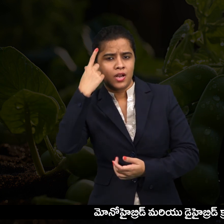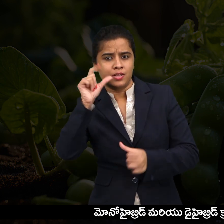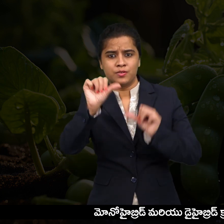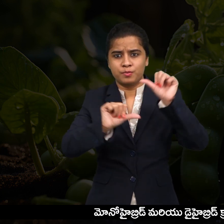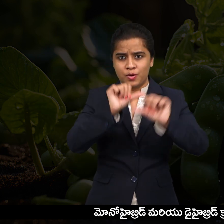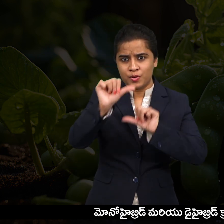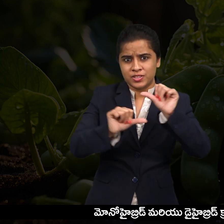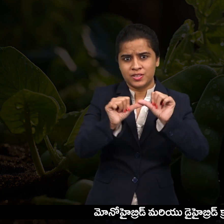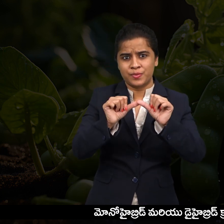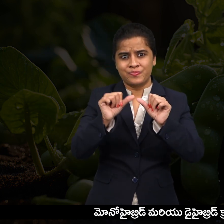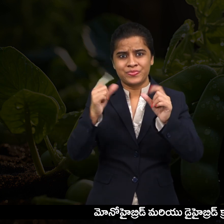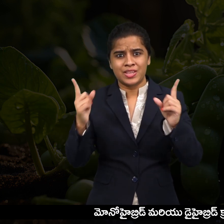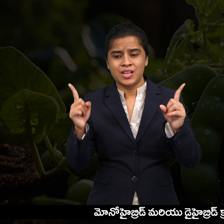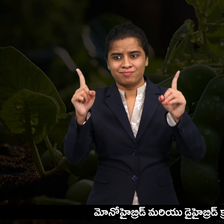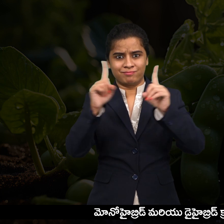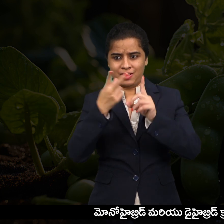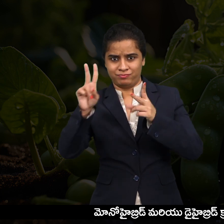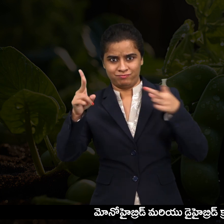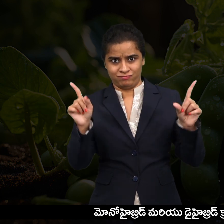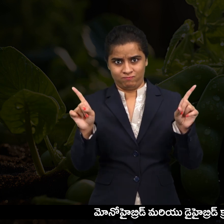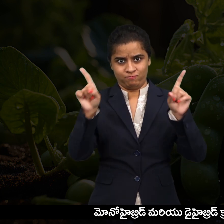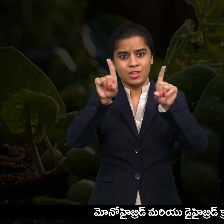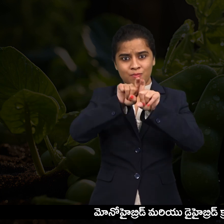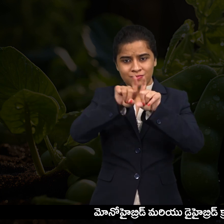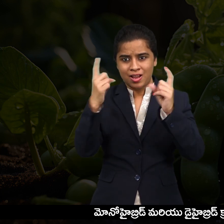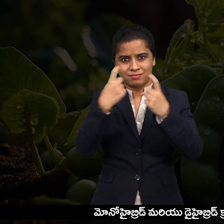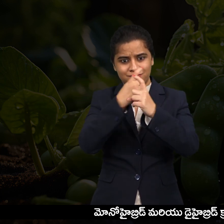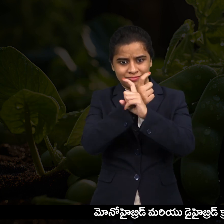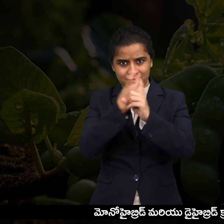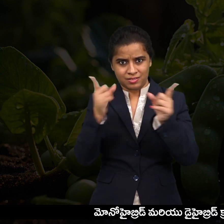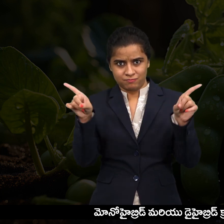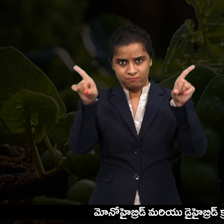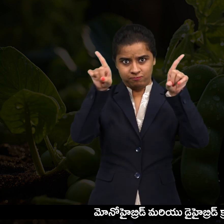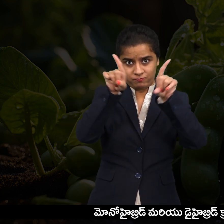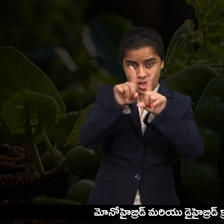మోనోహైబ్రిడ్ మరియు డైహైబ్రిడ్ క్రాస్ ప్రయోగాల ప్రక్రియను అర్థం చేసుకోండి.